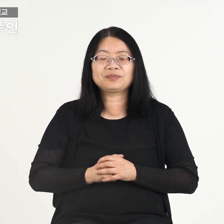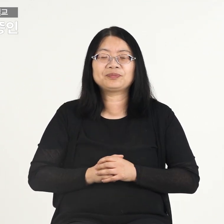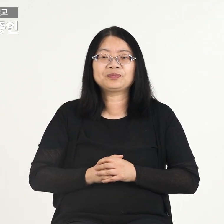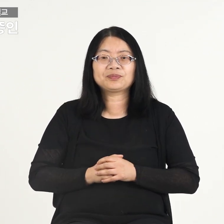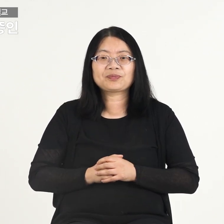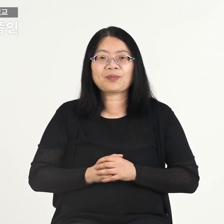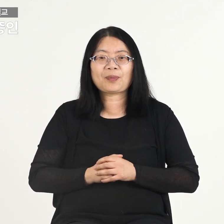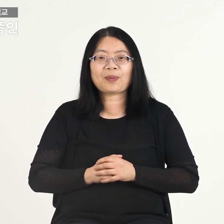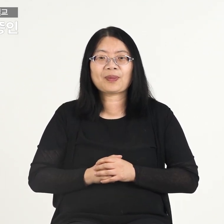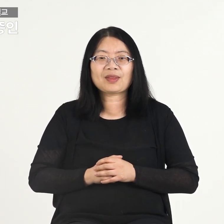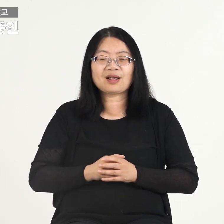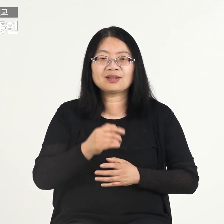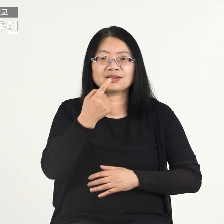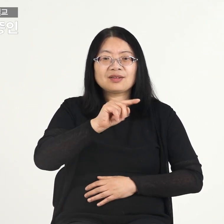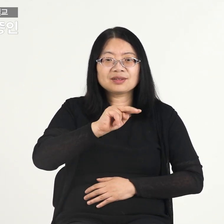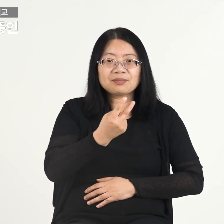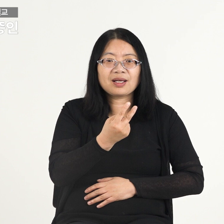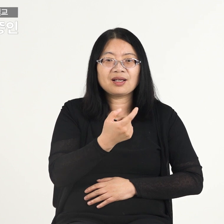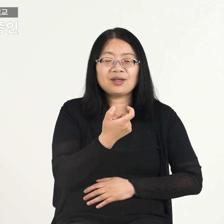어쨌든